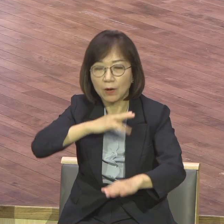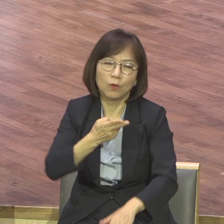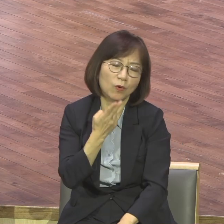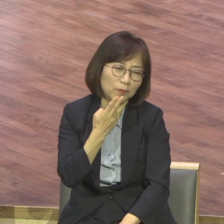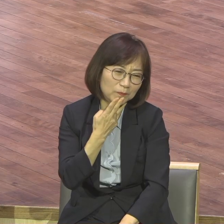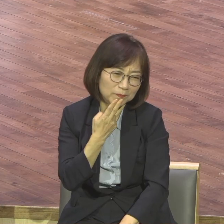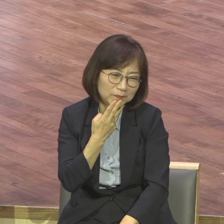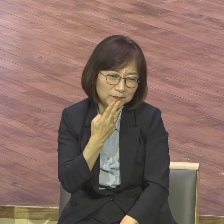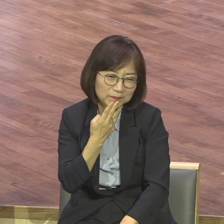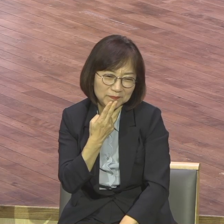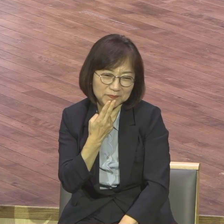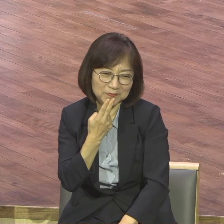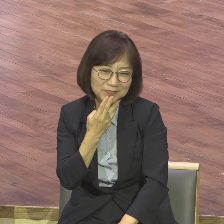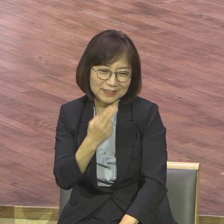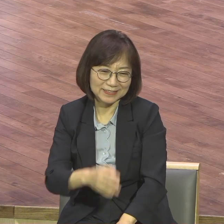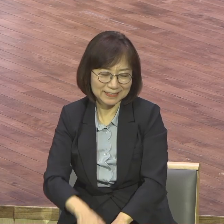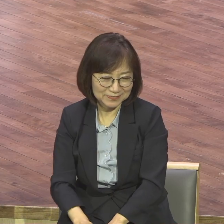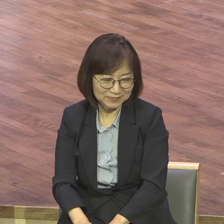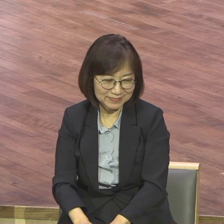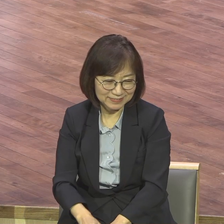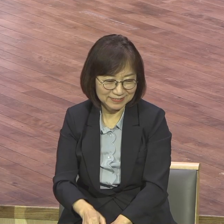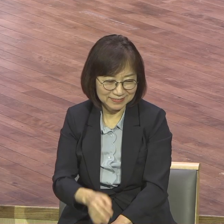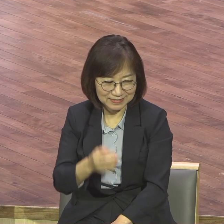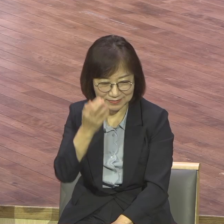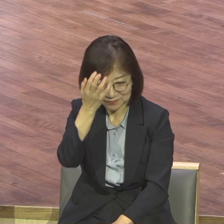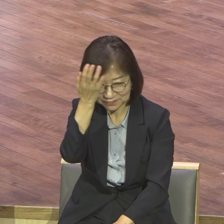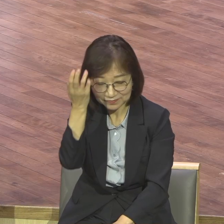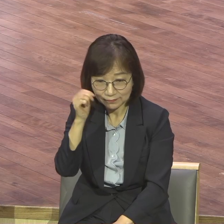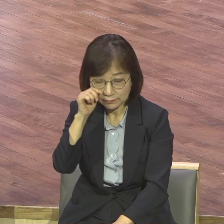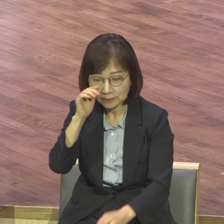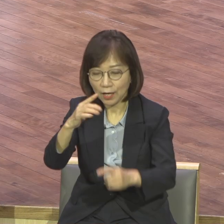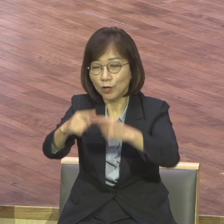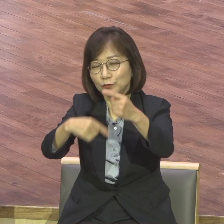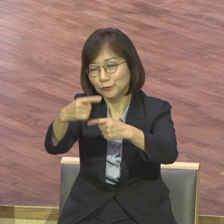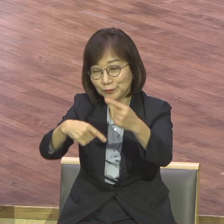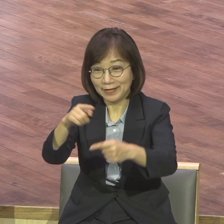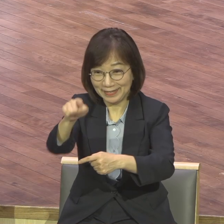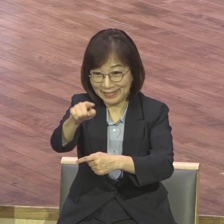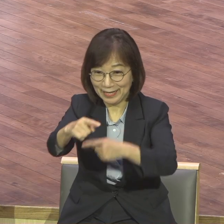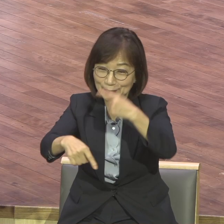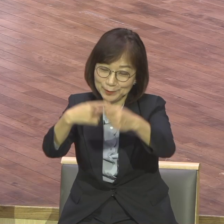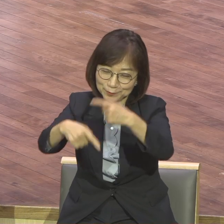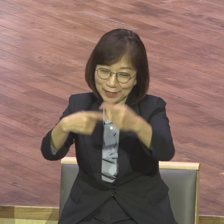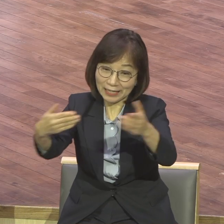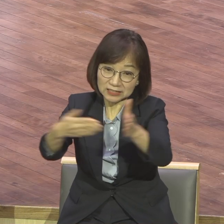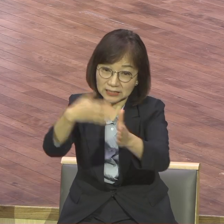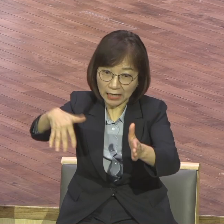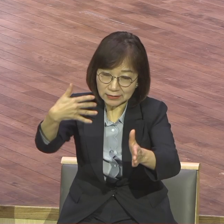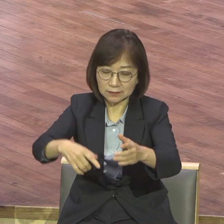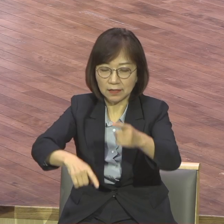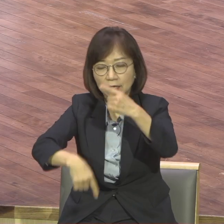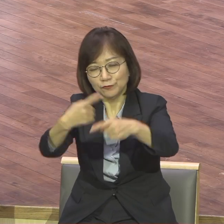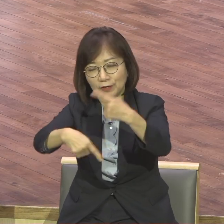그러니까 어느 정도냐 그러다 보니까 심지어 말 끝나기도 전에 상대방의 말을 다 끊어 아 됐구만